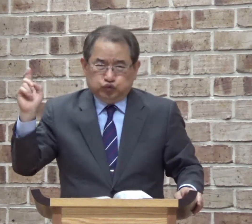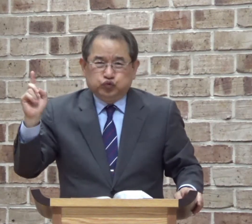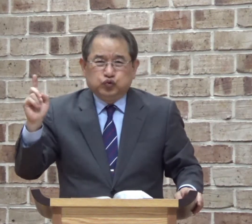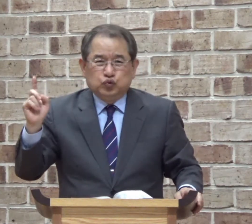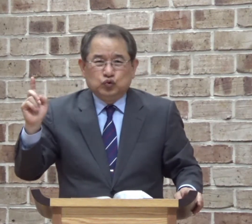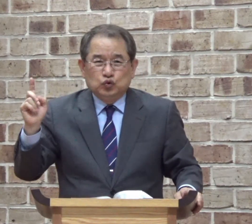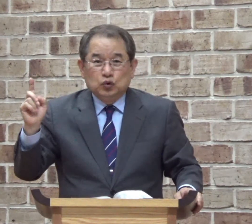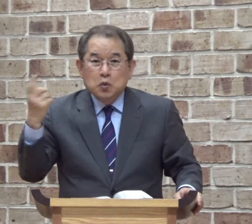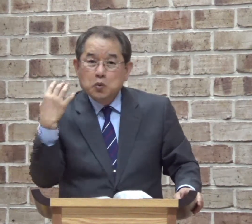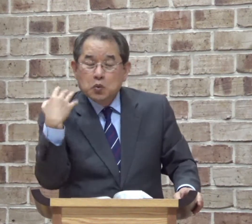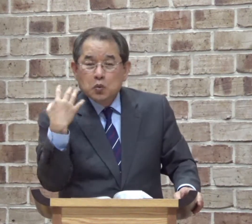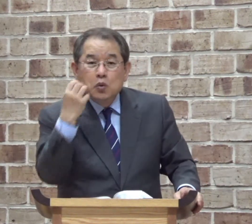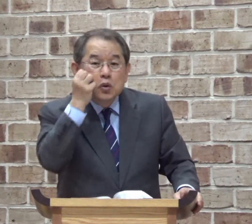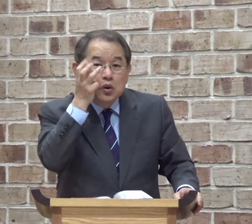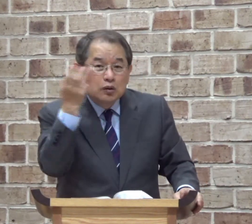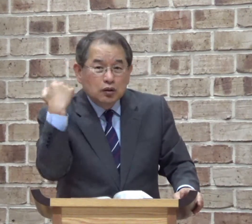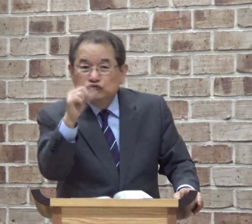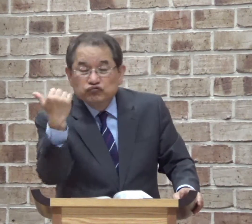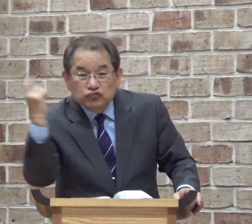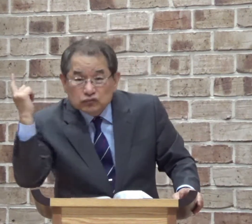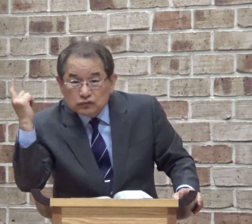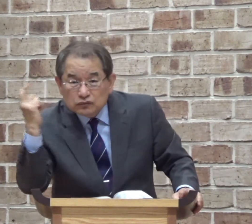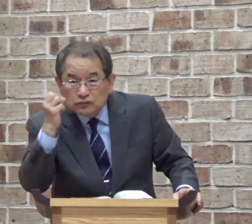3개월 전에 돌아가셨습니다.